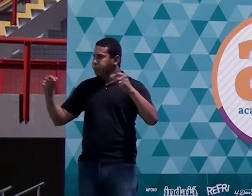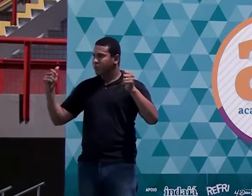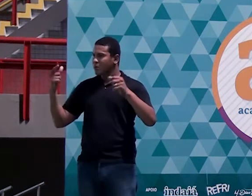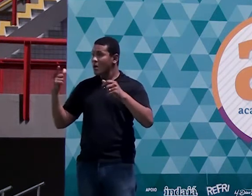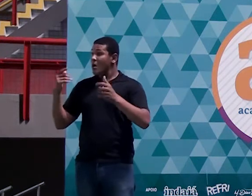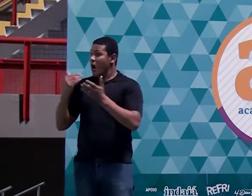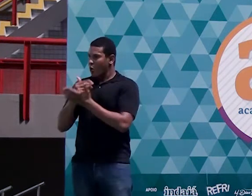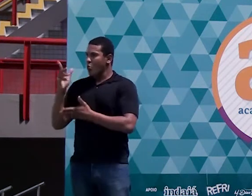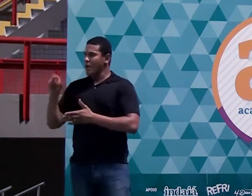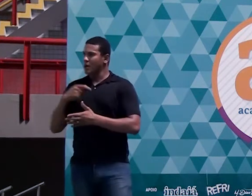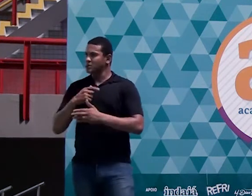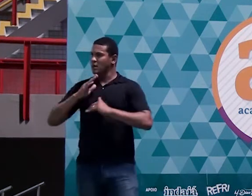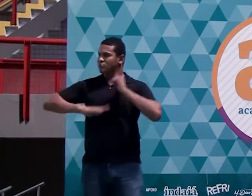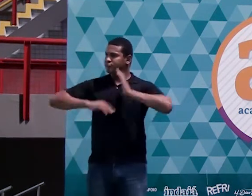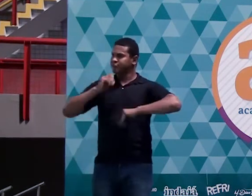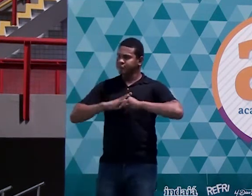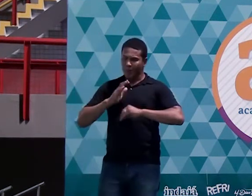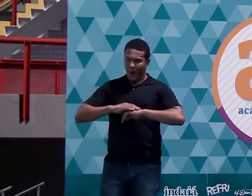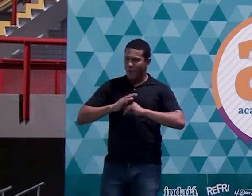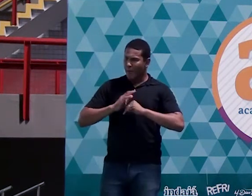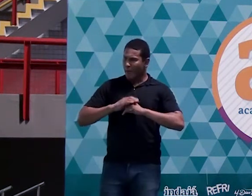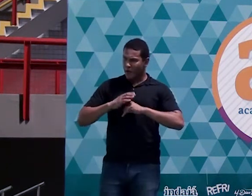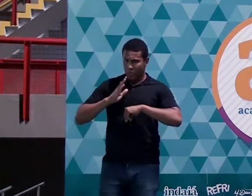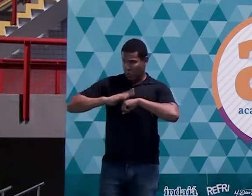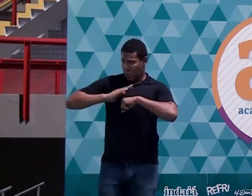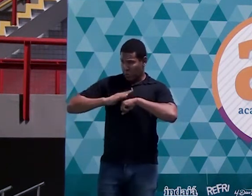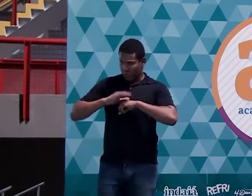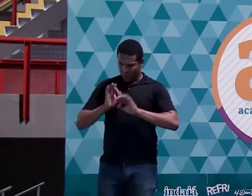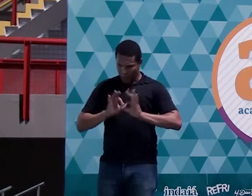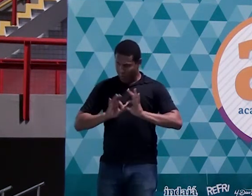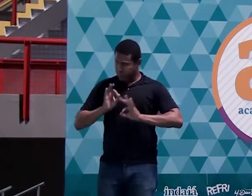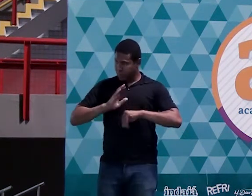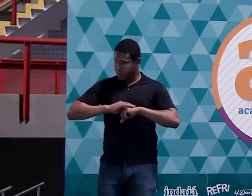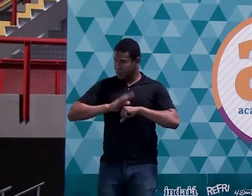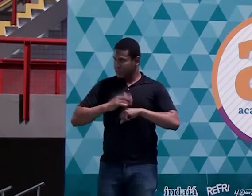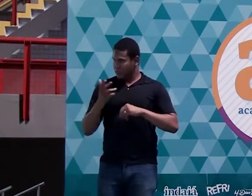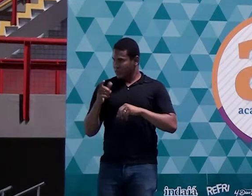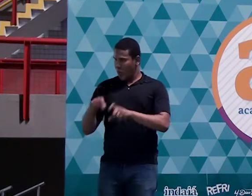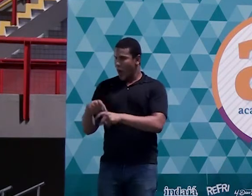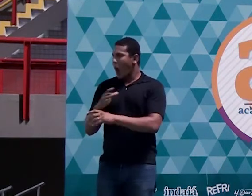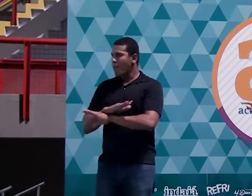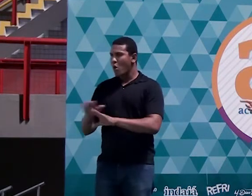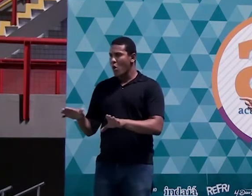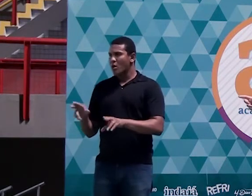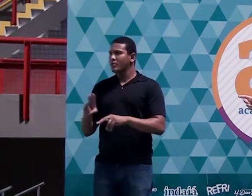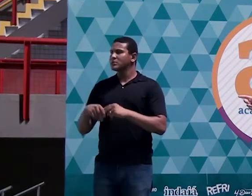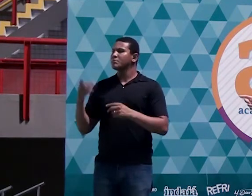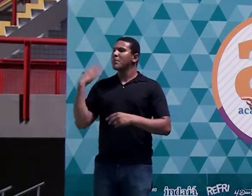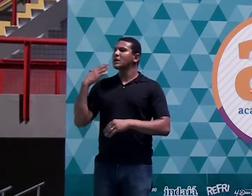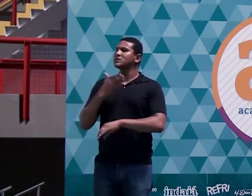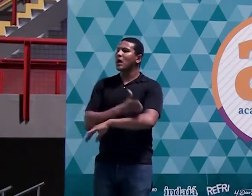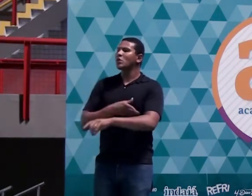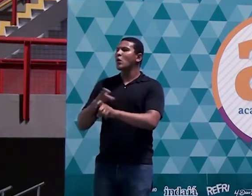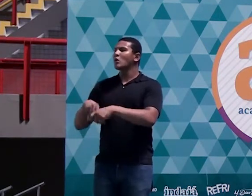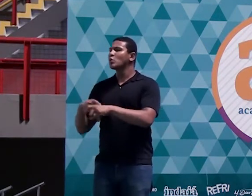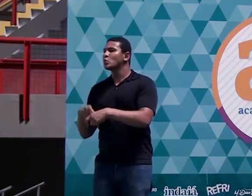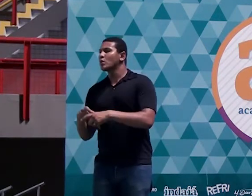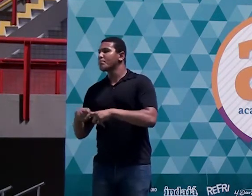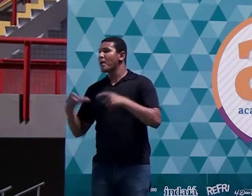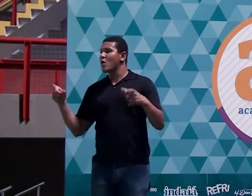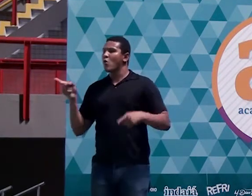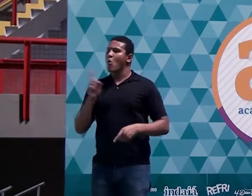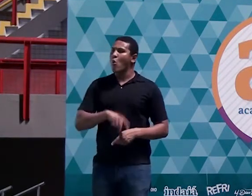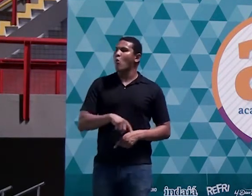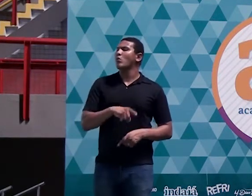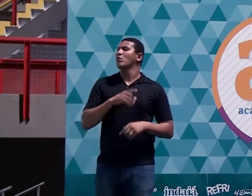economia. Na Idade Média, predominou a produção de manufatura, que é a indústria, ou predominou a agricultura? Predominou a